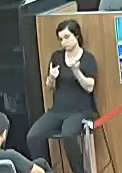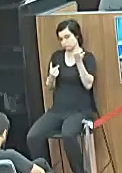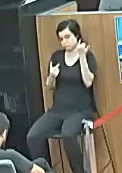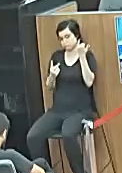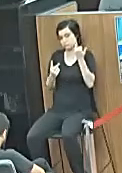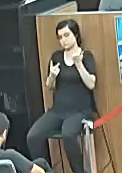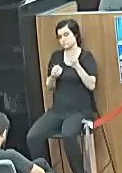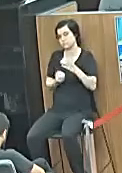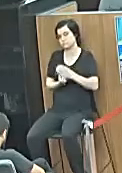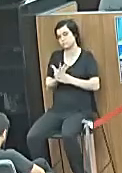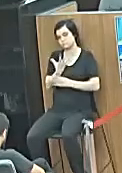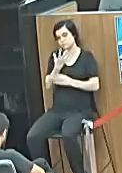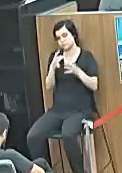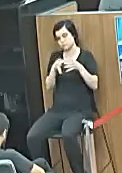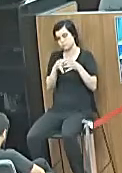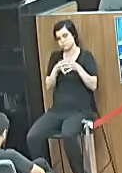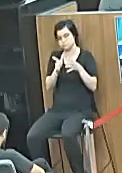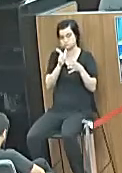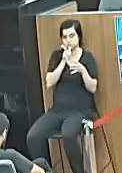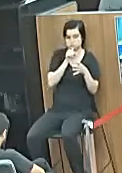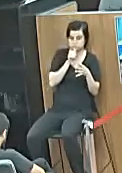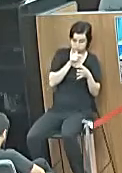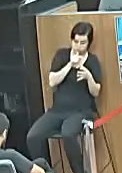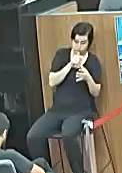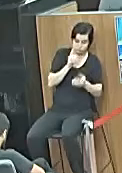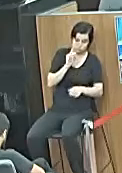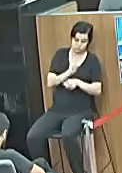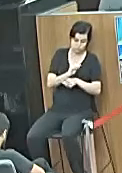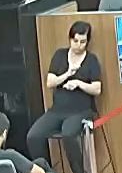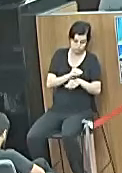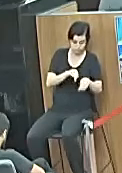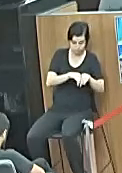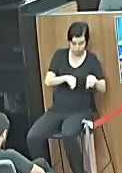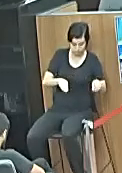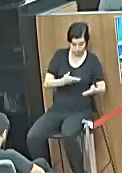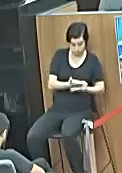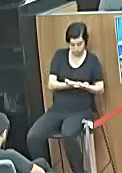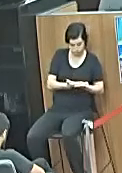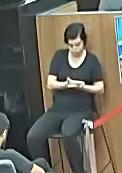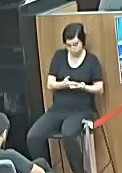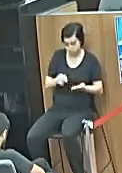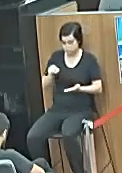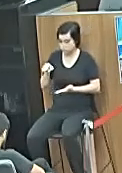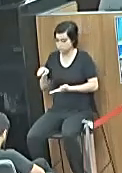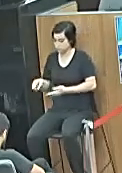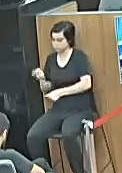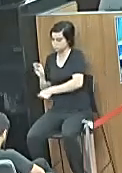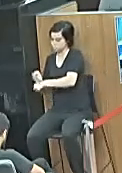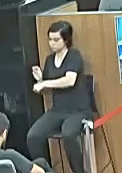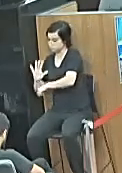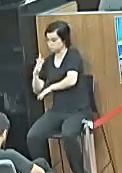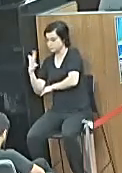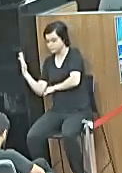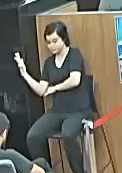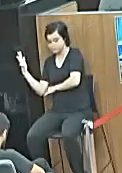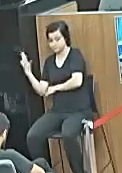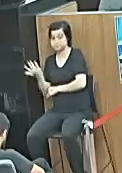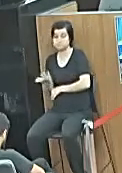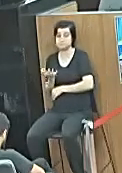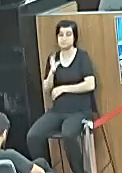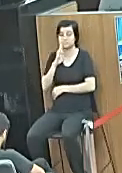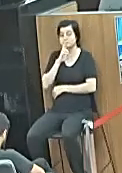os subgrupos de água e saneamento e gestão ambiental e sustentabilidade como resultado das discussões